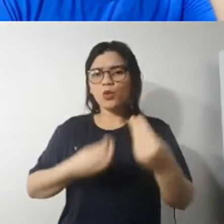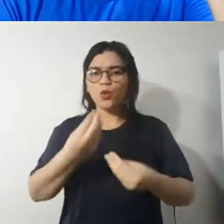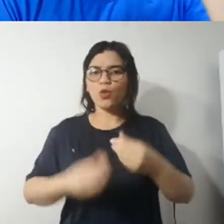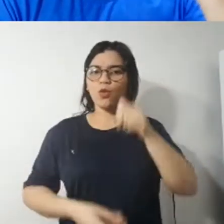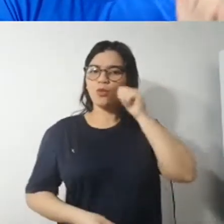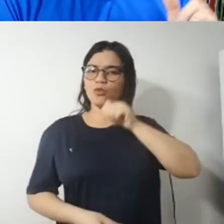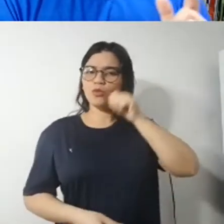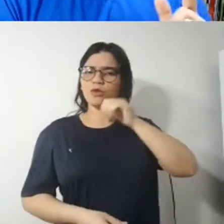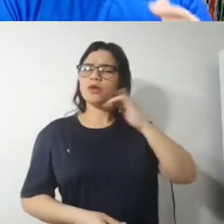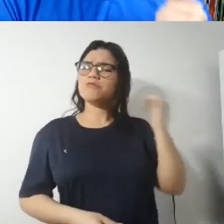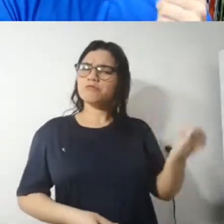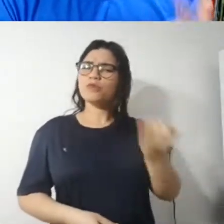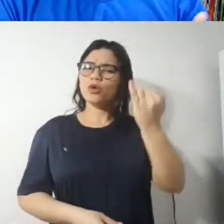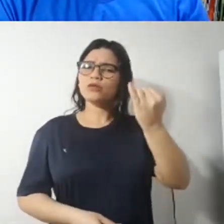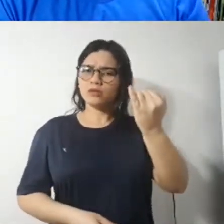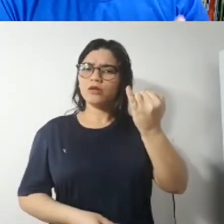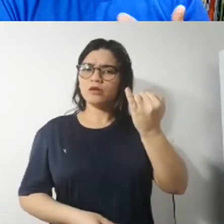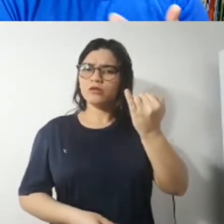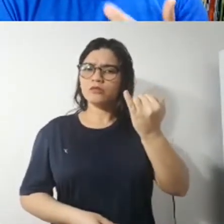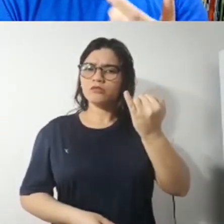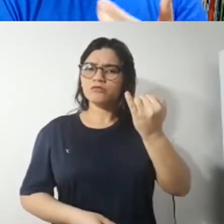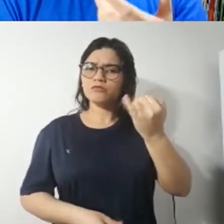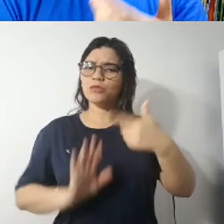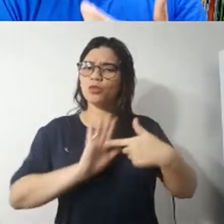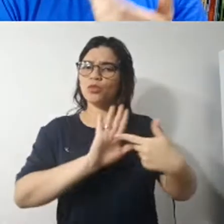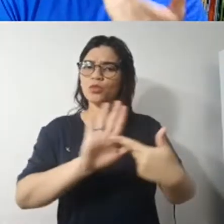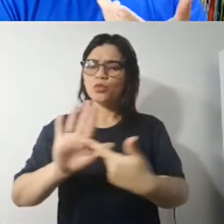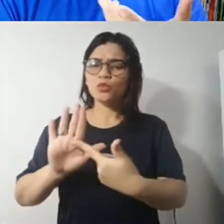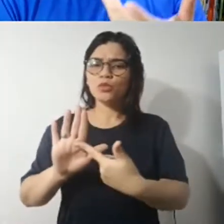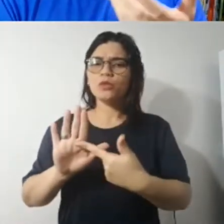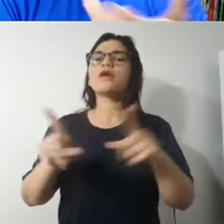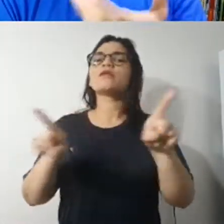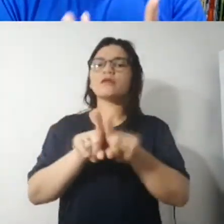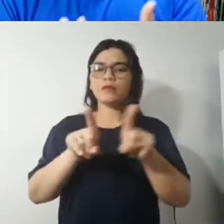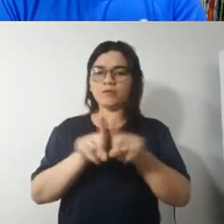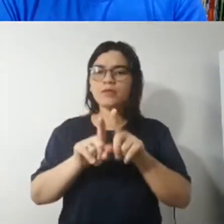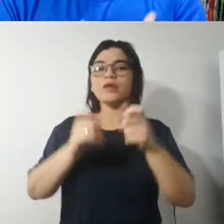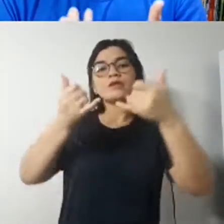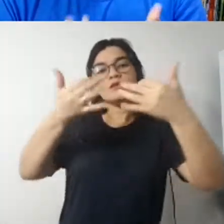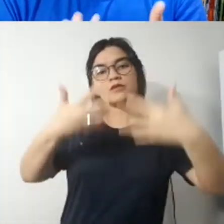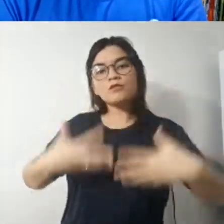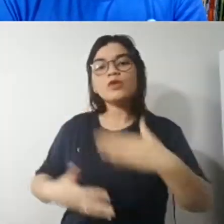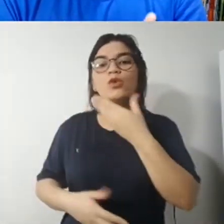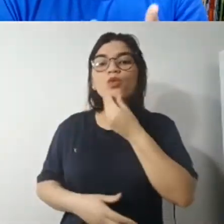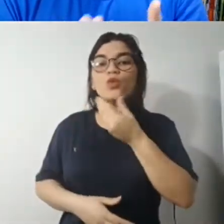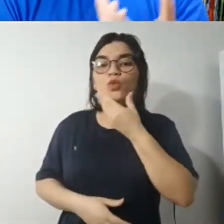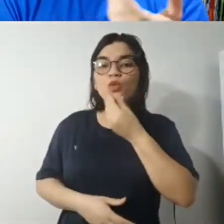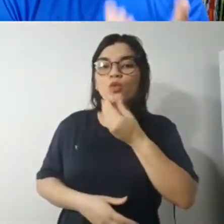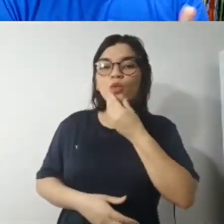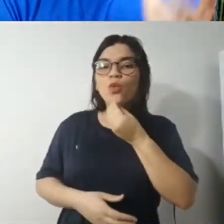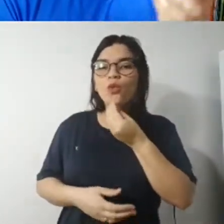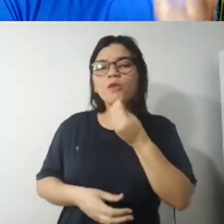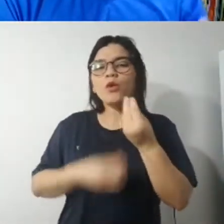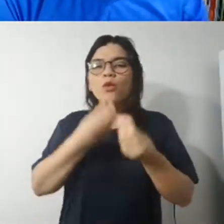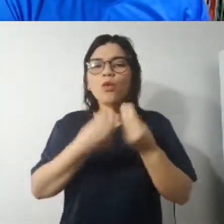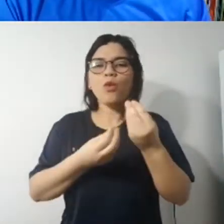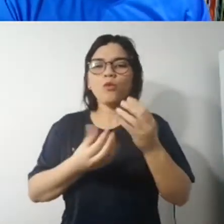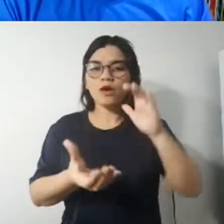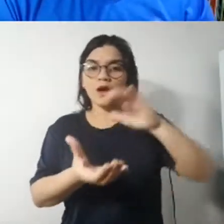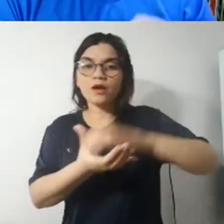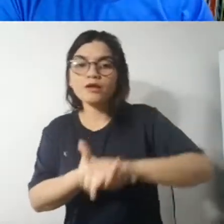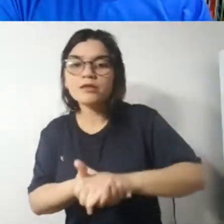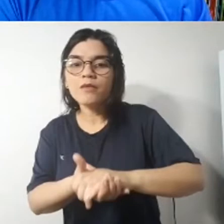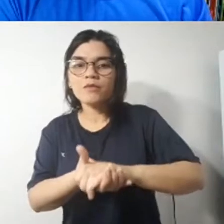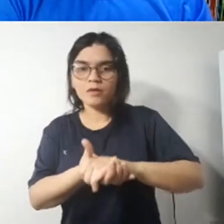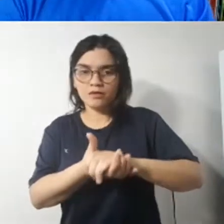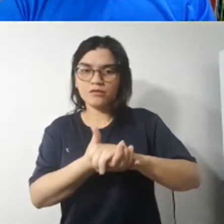Senhor. Depois ele apresenta a visão da masculinidade bíblica dentro do casamento, conforme a vontade do Senhor. E